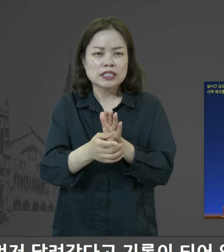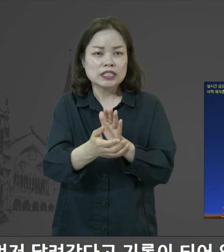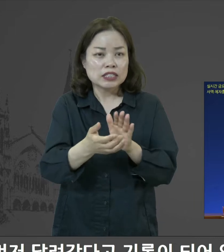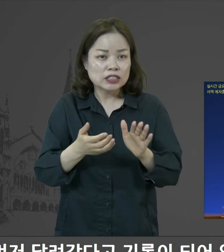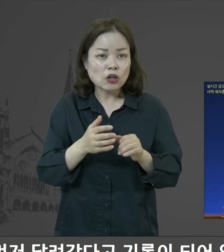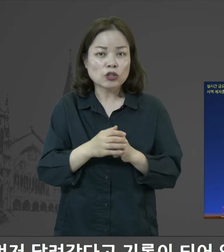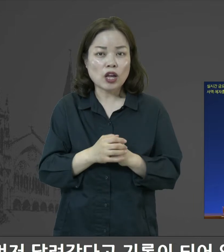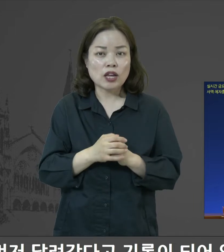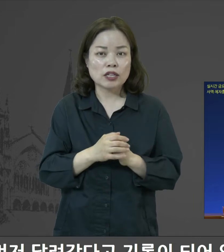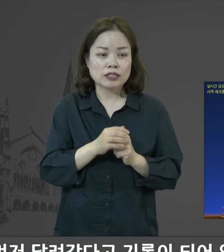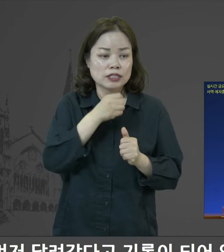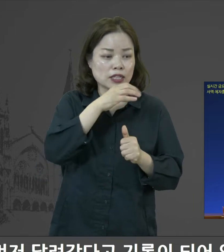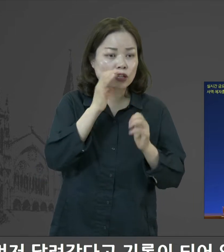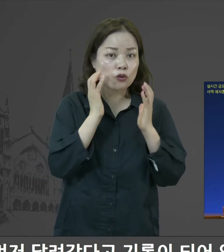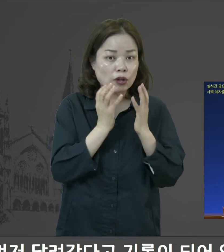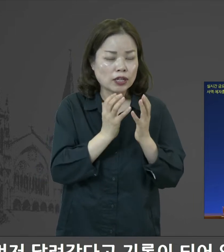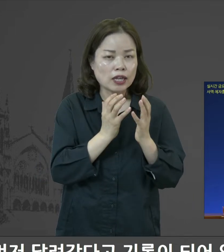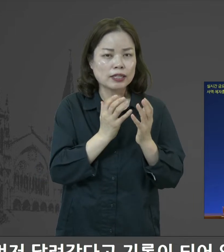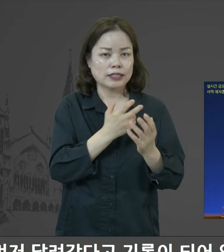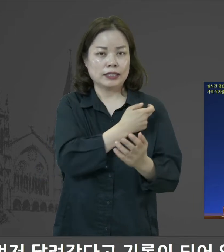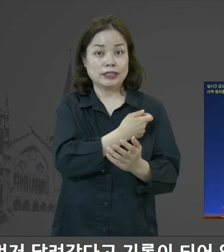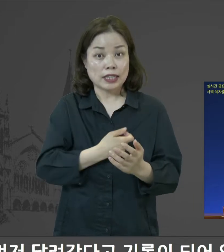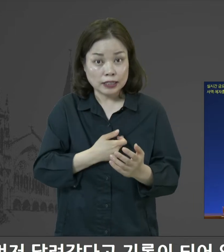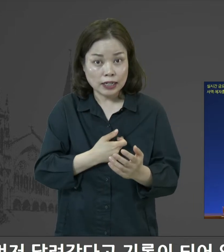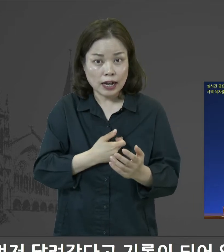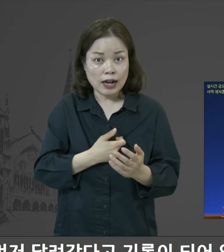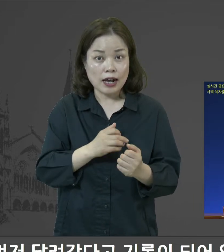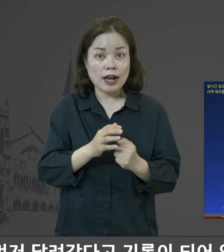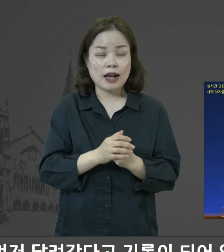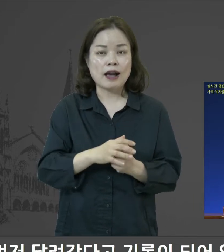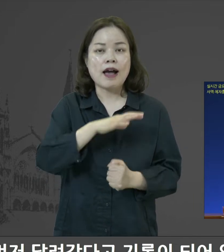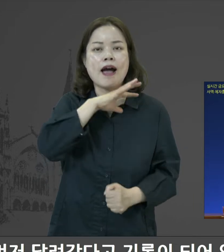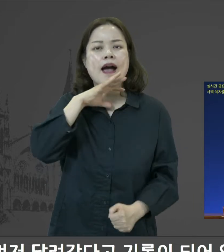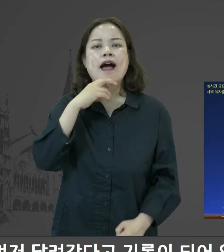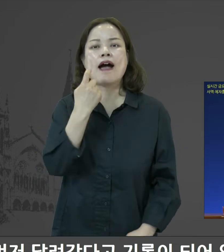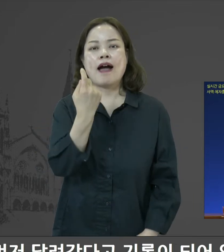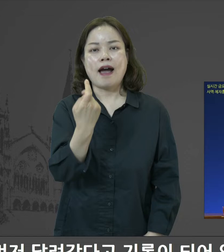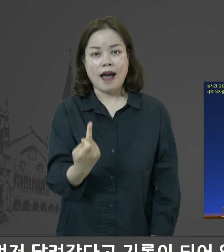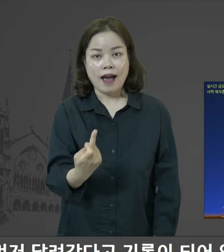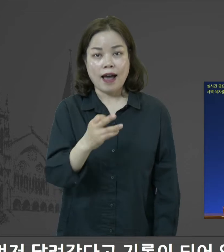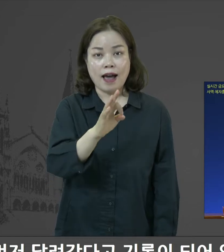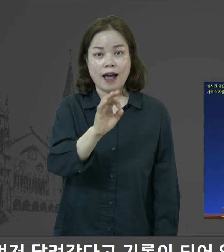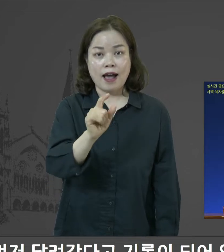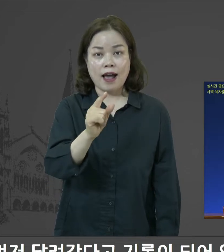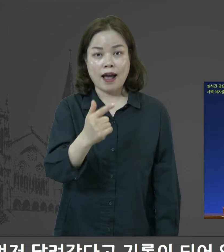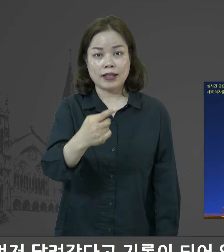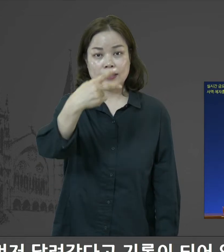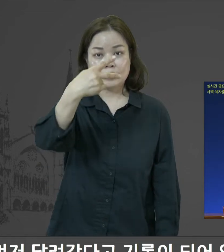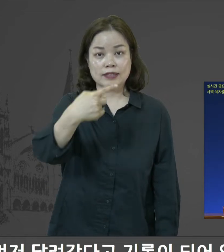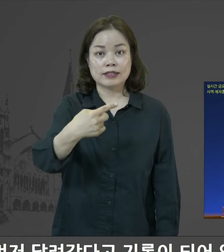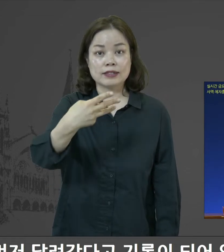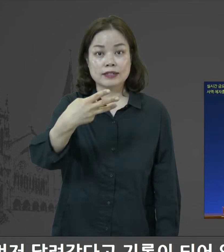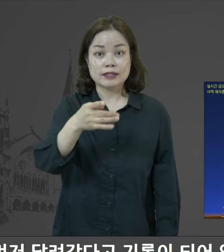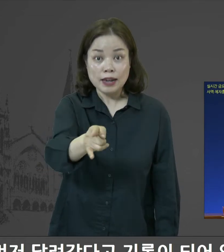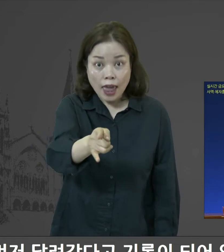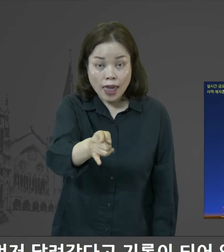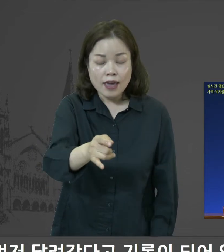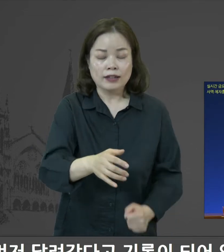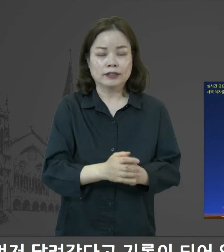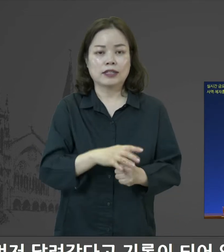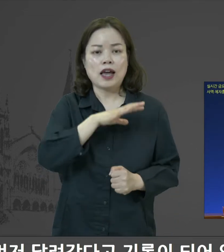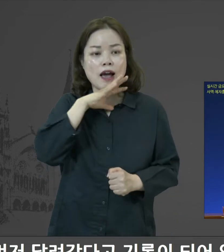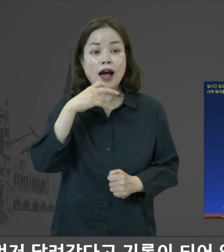요한의 제자 둘 중 한 명이 안드레였다라고 40절에서 기록한 겁니다. 41절, 그